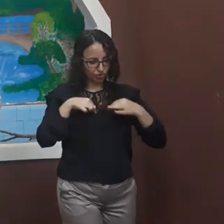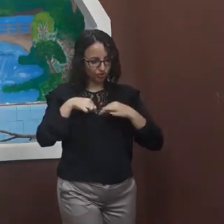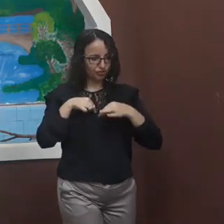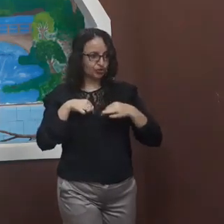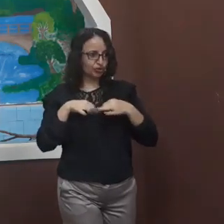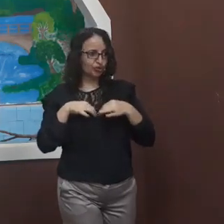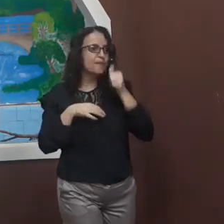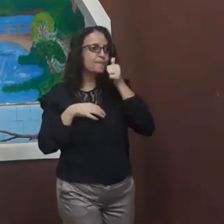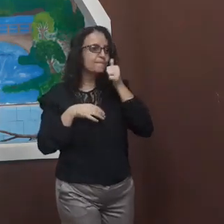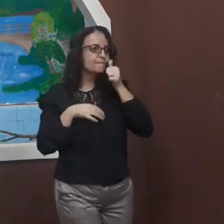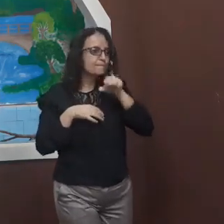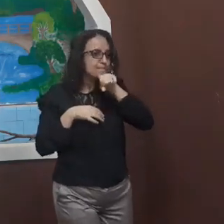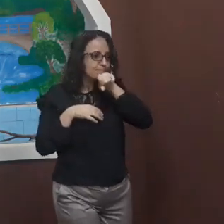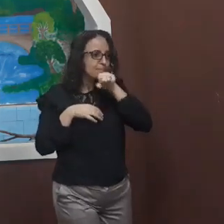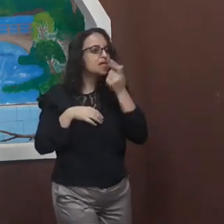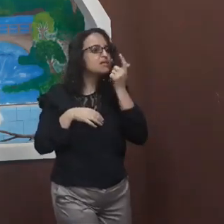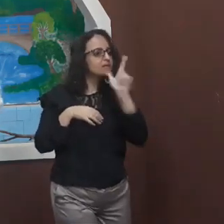mãe cingir,